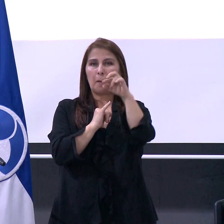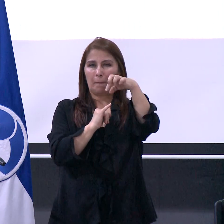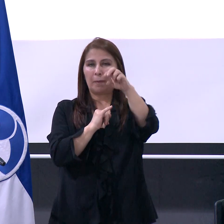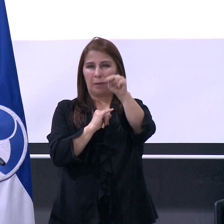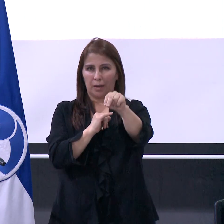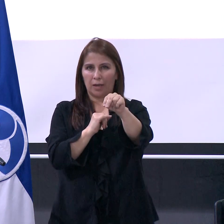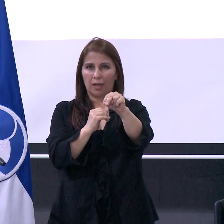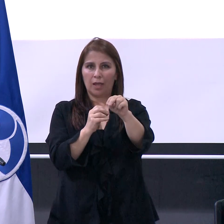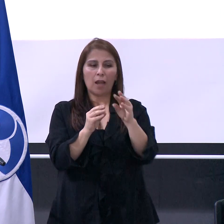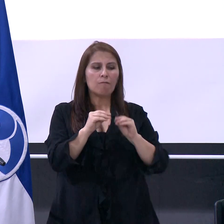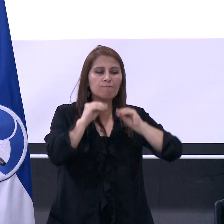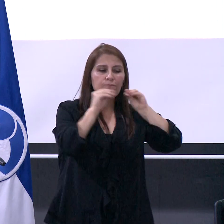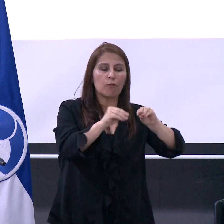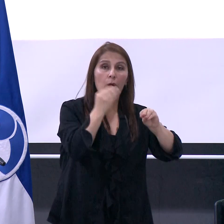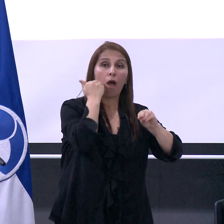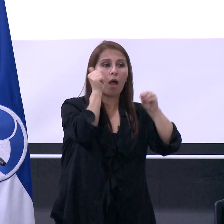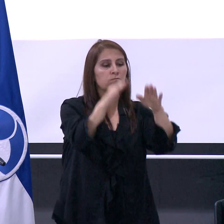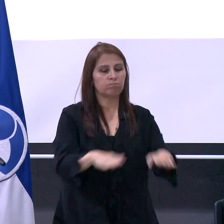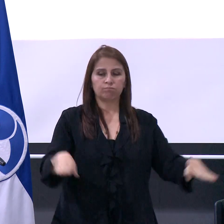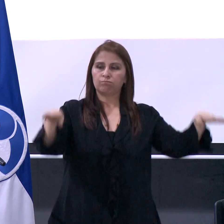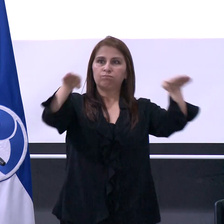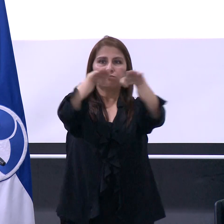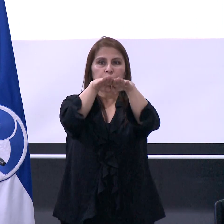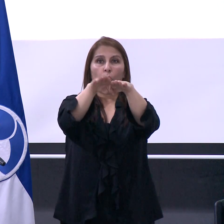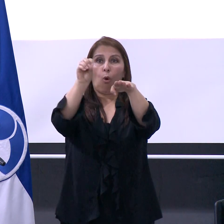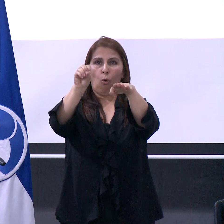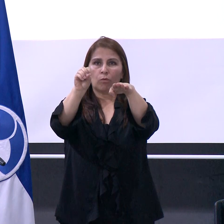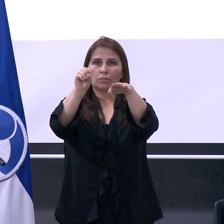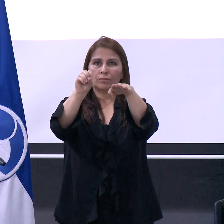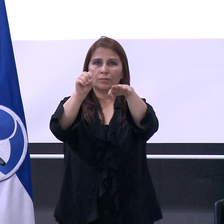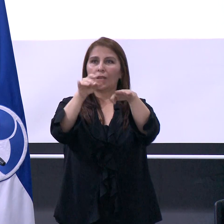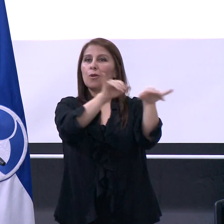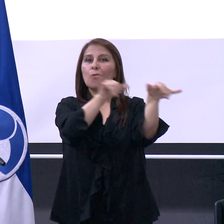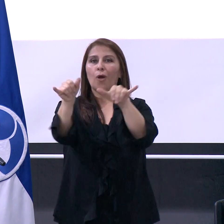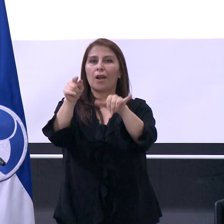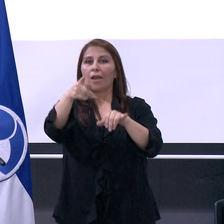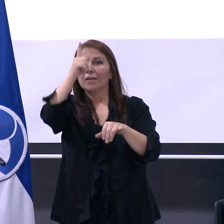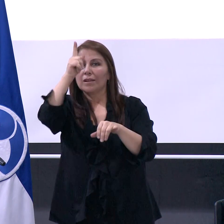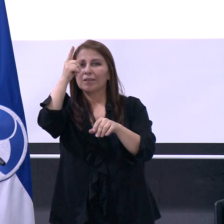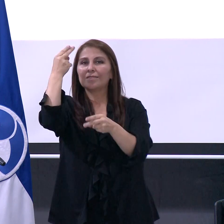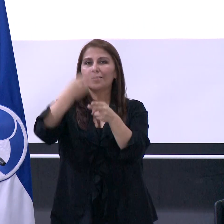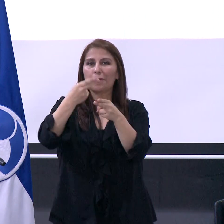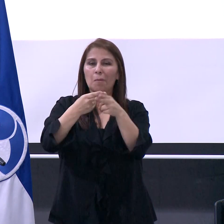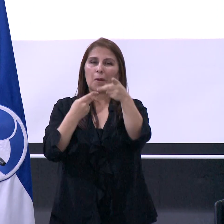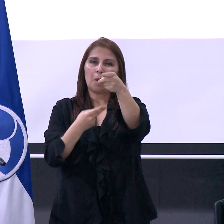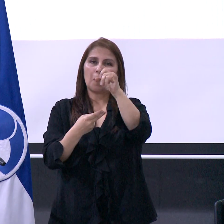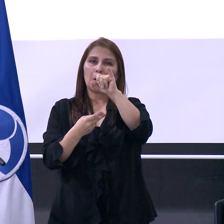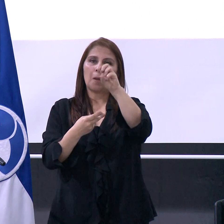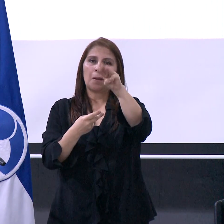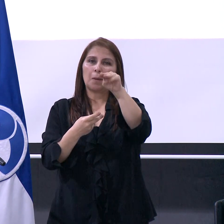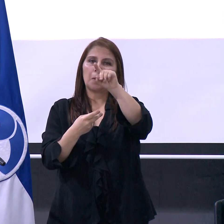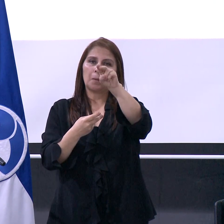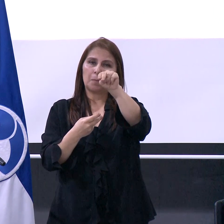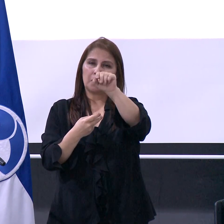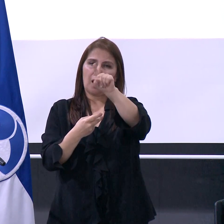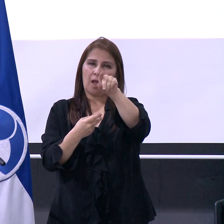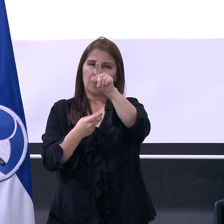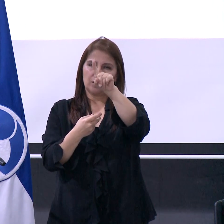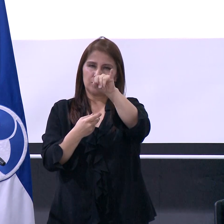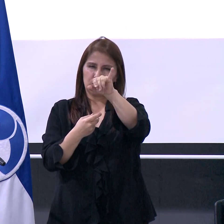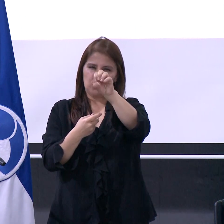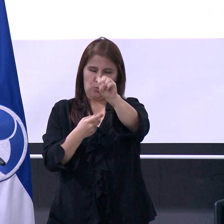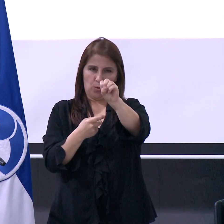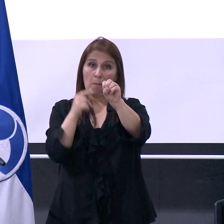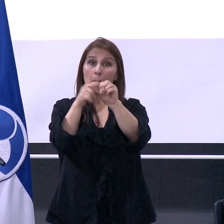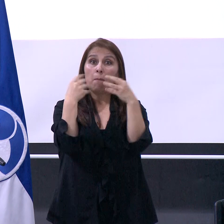mujeres al mismo nivel de los hombres en lo que se conocía en alemania como el gimnasio de manera que estuviera preparada